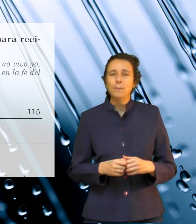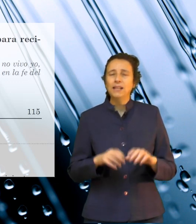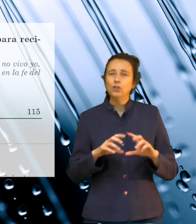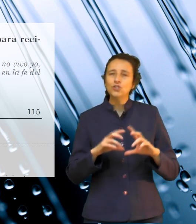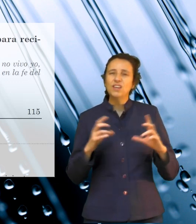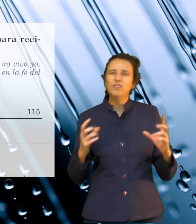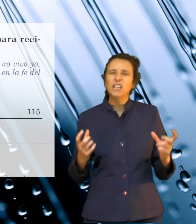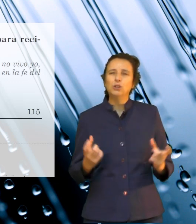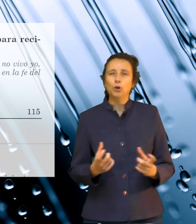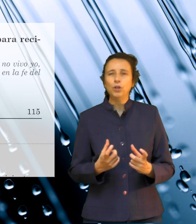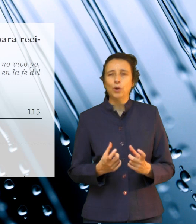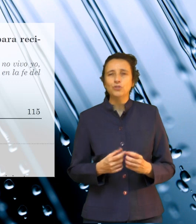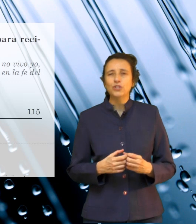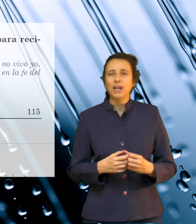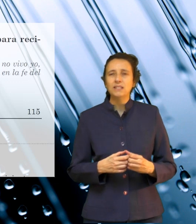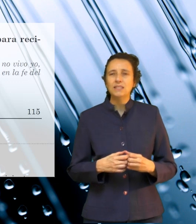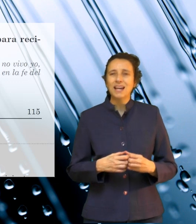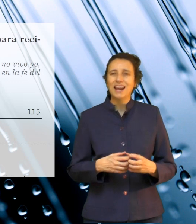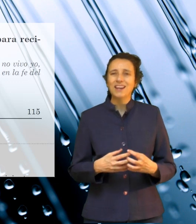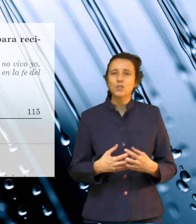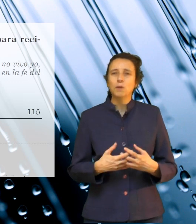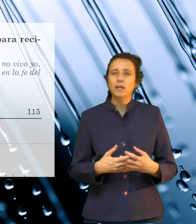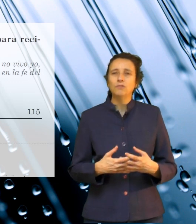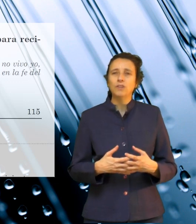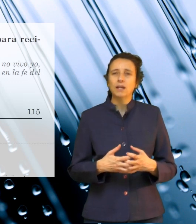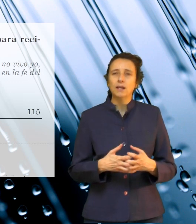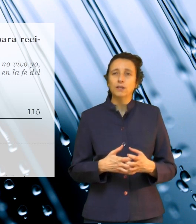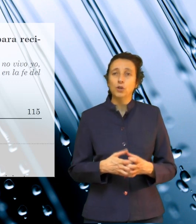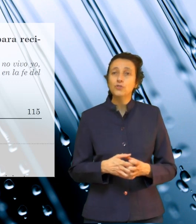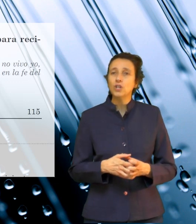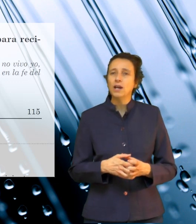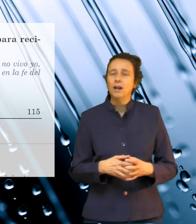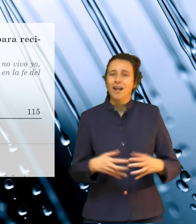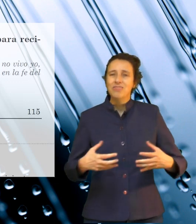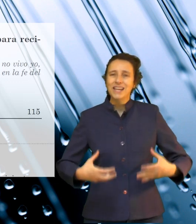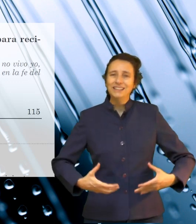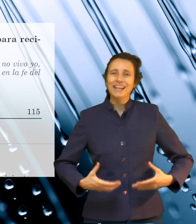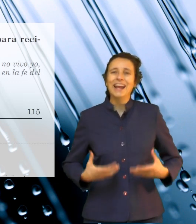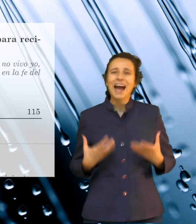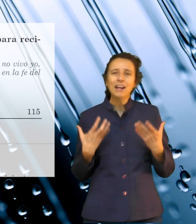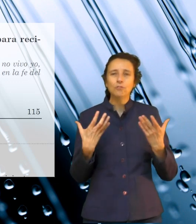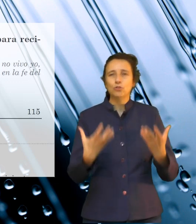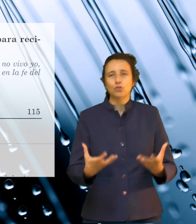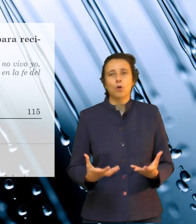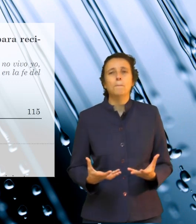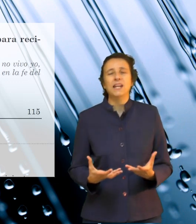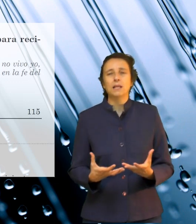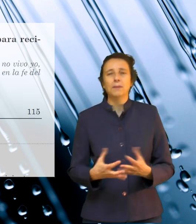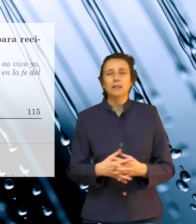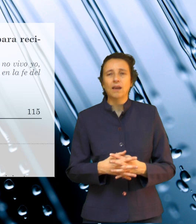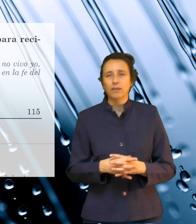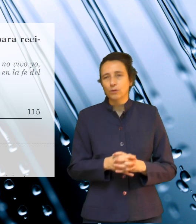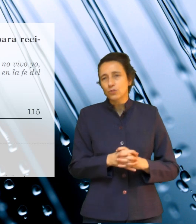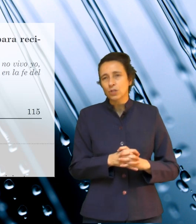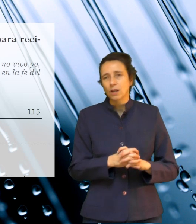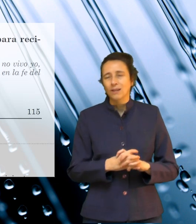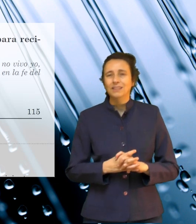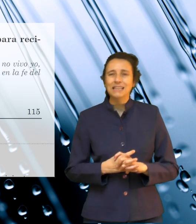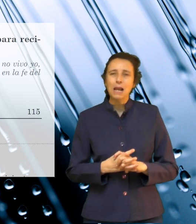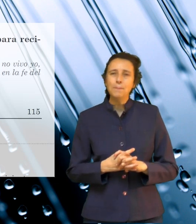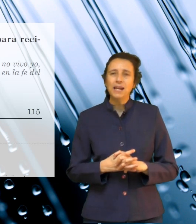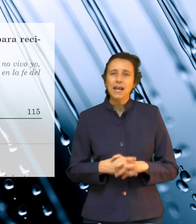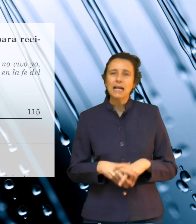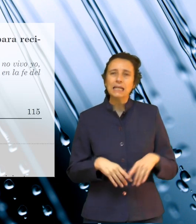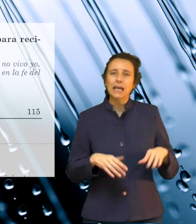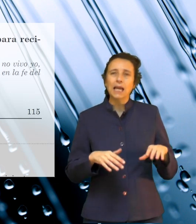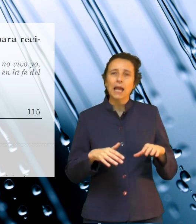como elementos definitorios en esta gran experiencia religiosa de entregarnos completamente a Dios,